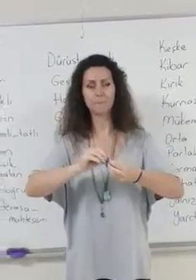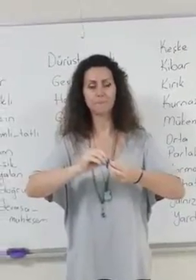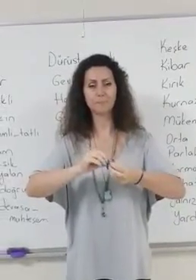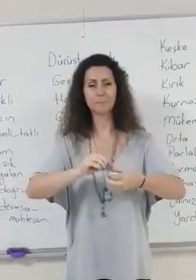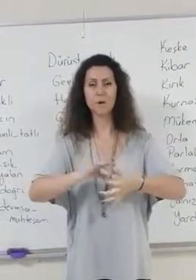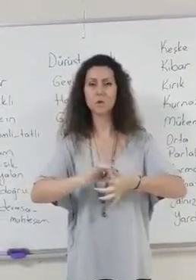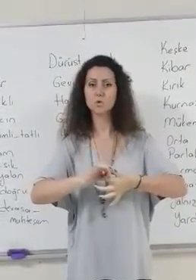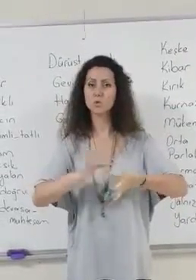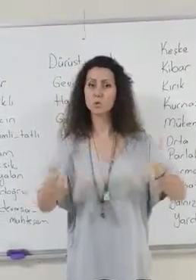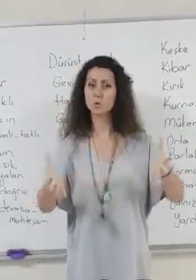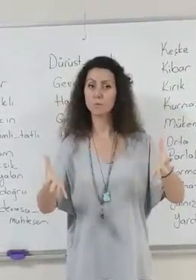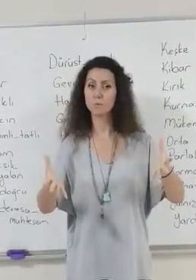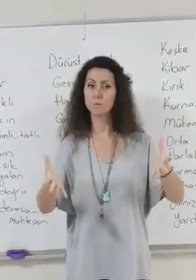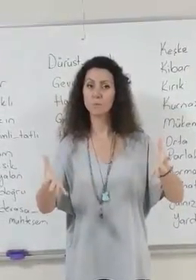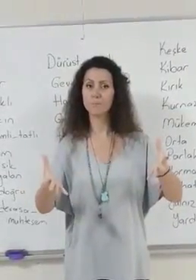çözüm, acı,